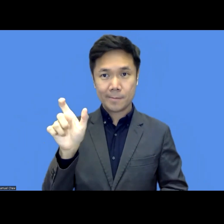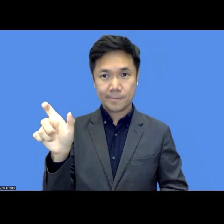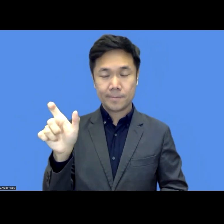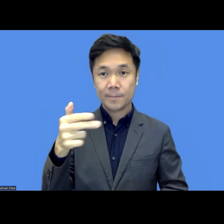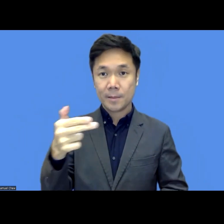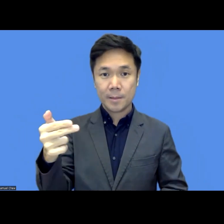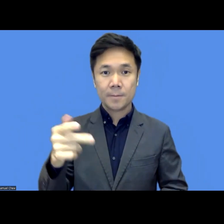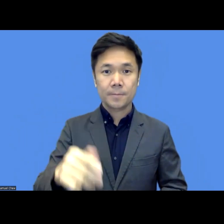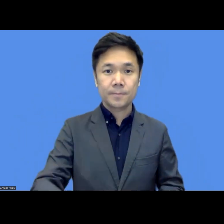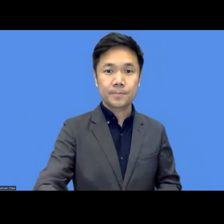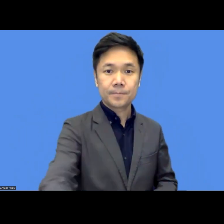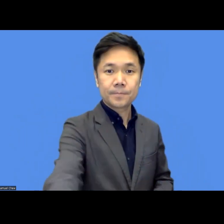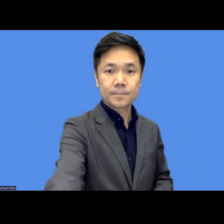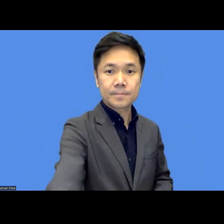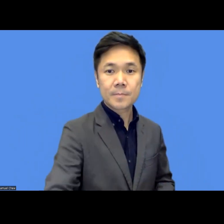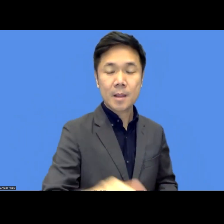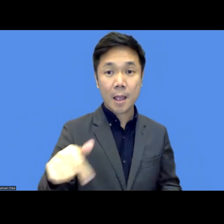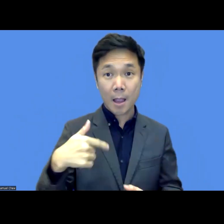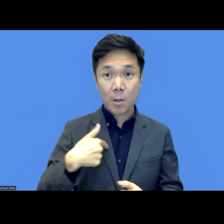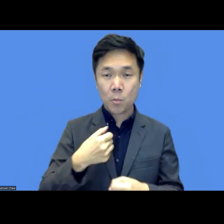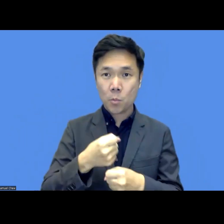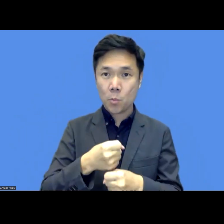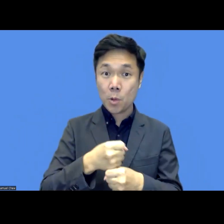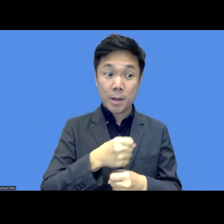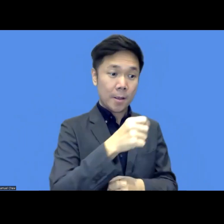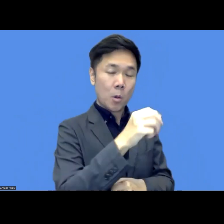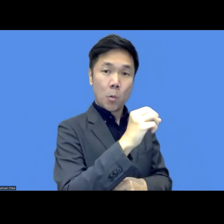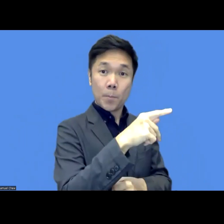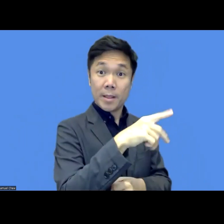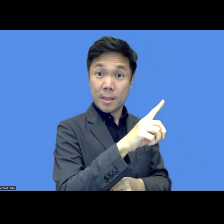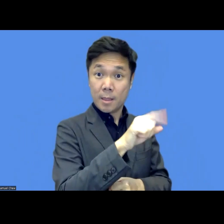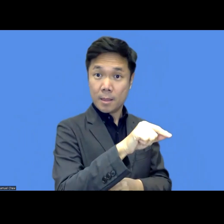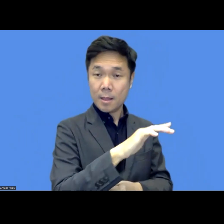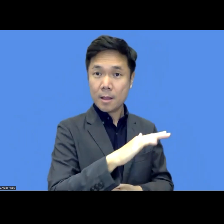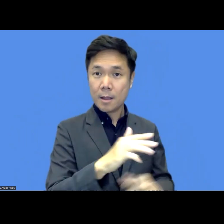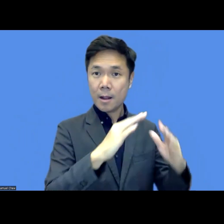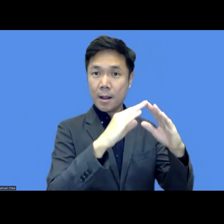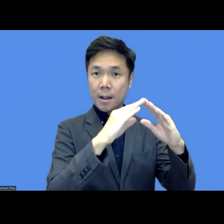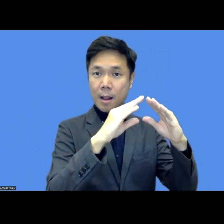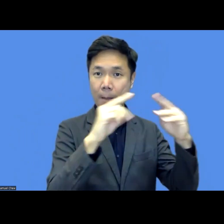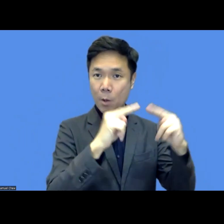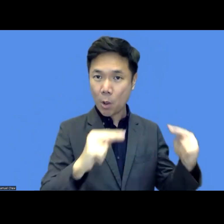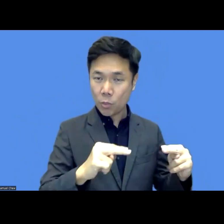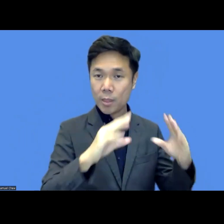ومندوب عن منظمة DPI Arab Region. لدي بعض الأسئلة.